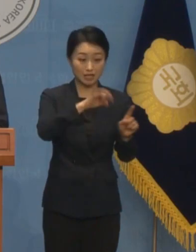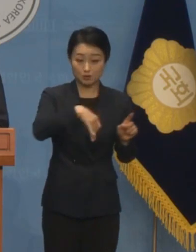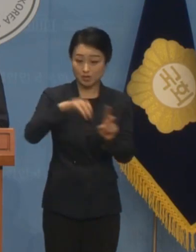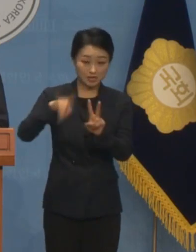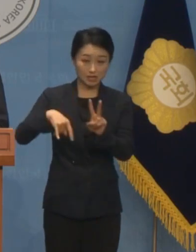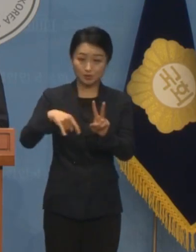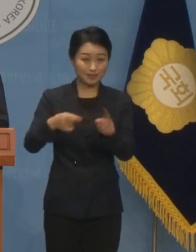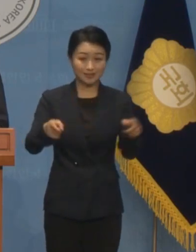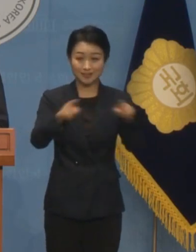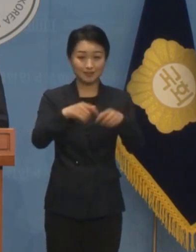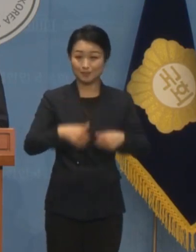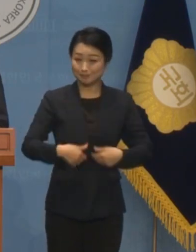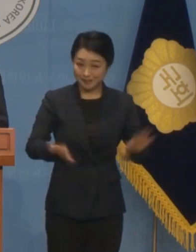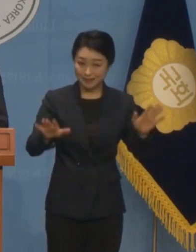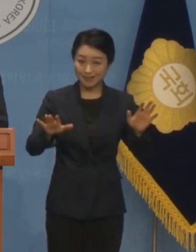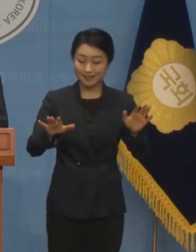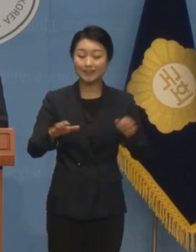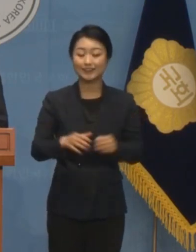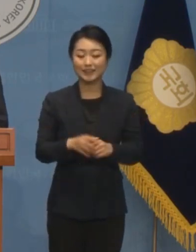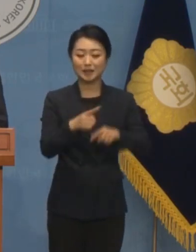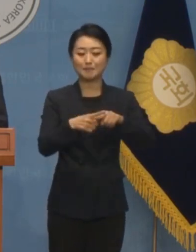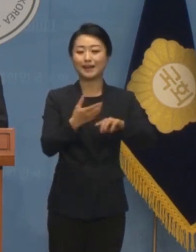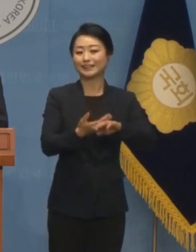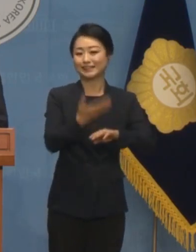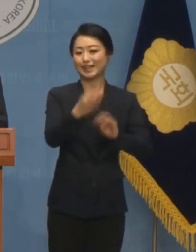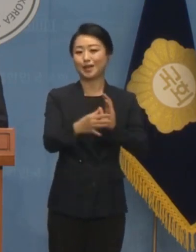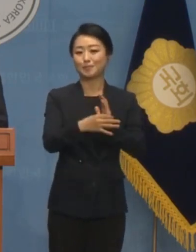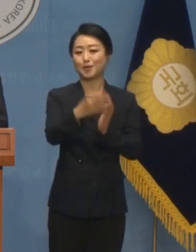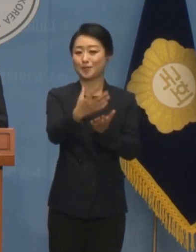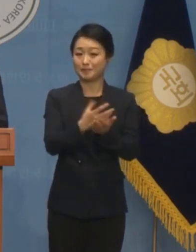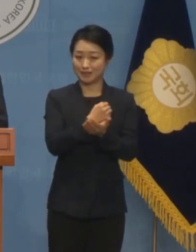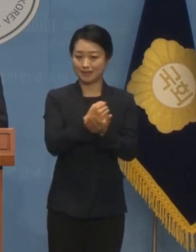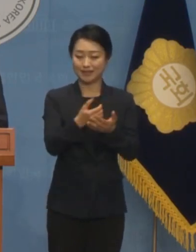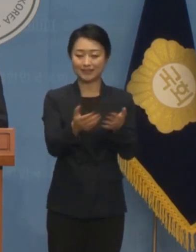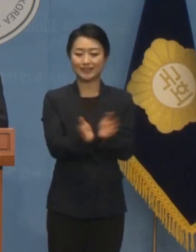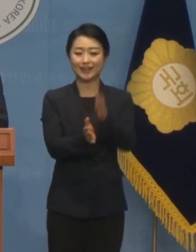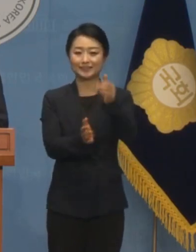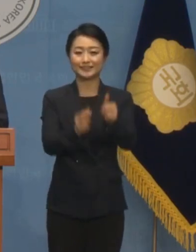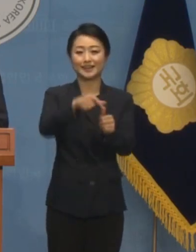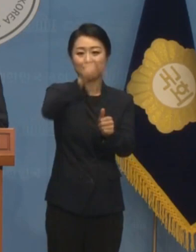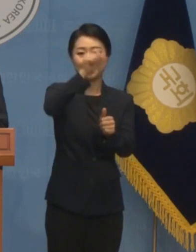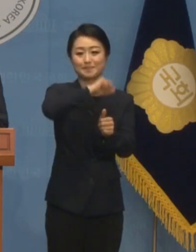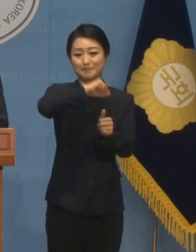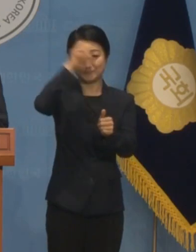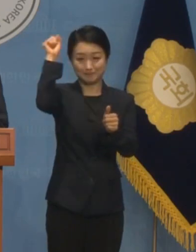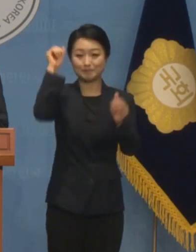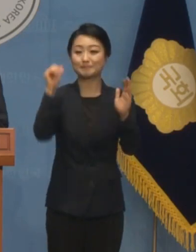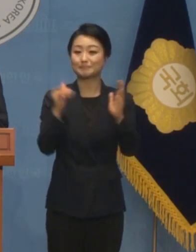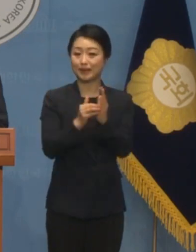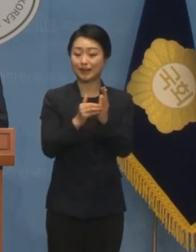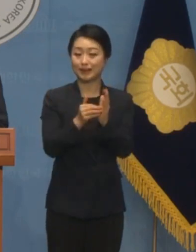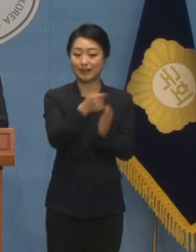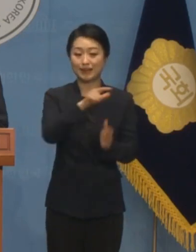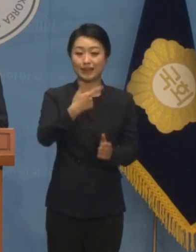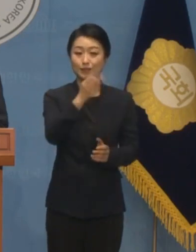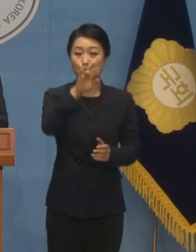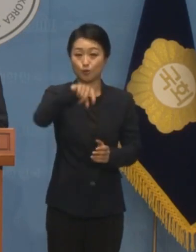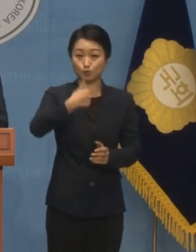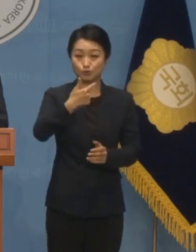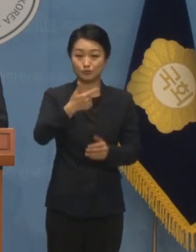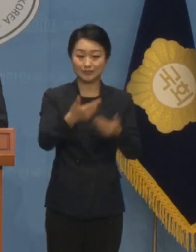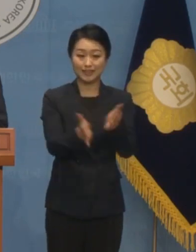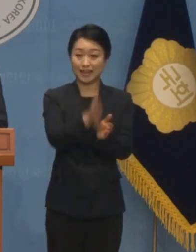없이 신임 국민의힘 당대표로 당선되었습니다. 한동훈 당대표의 당선을